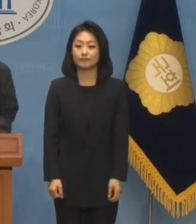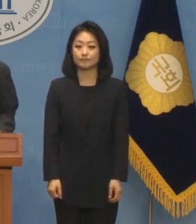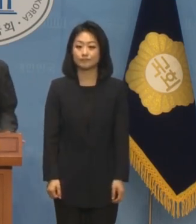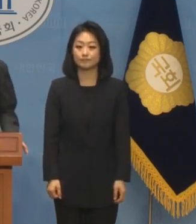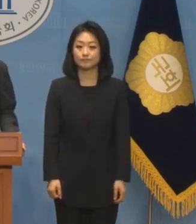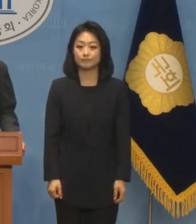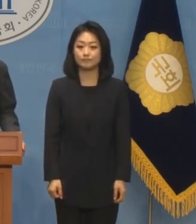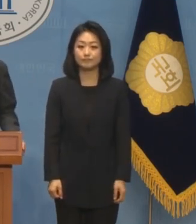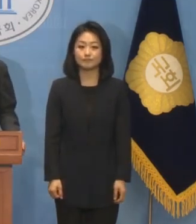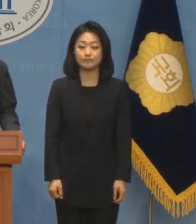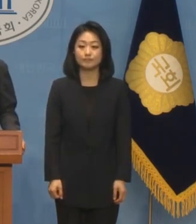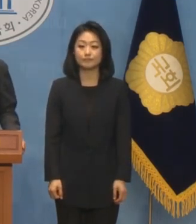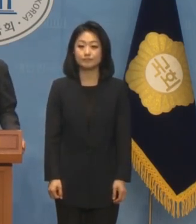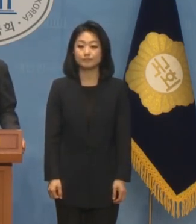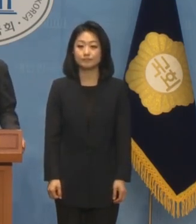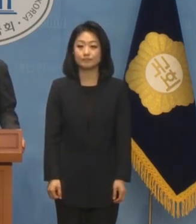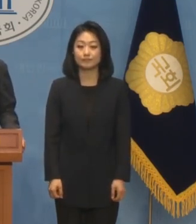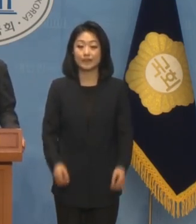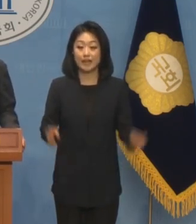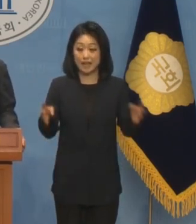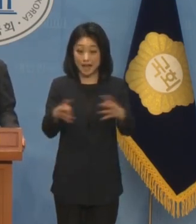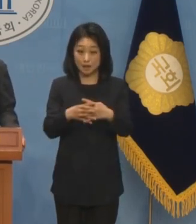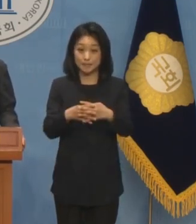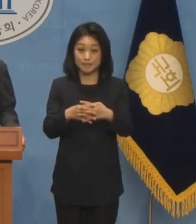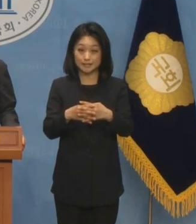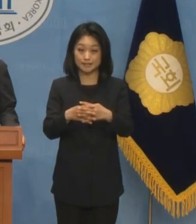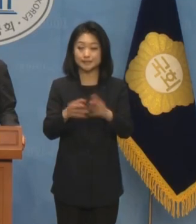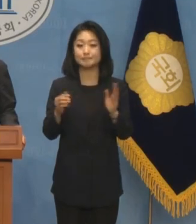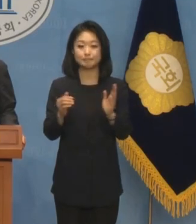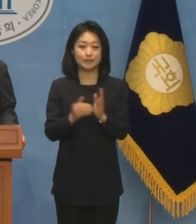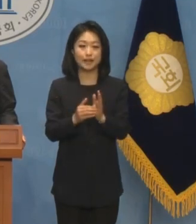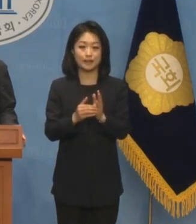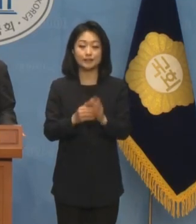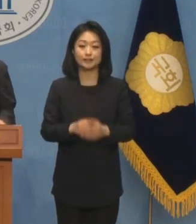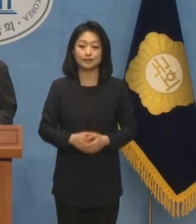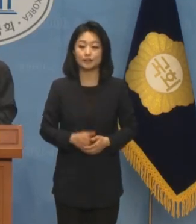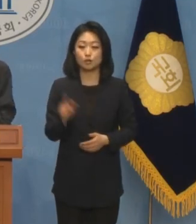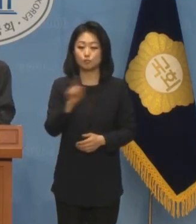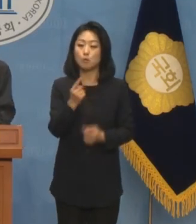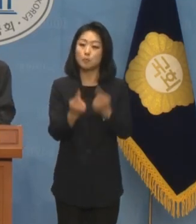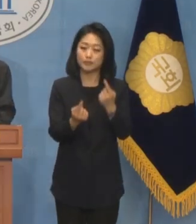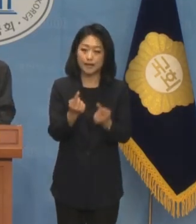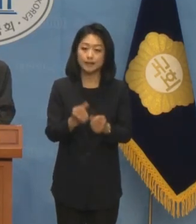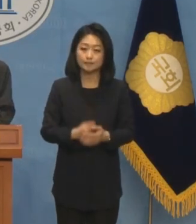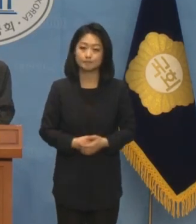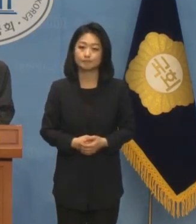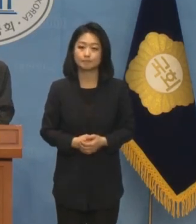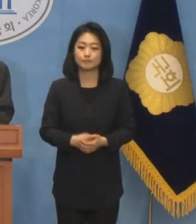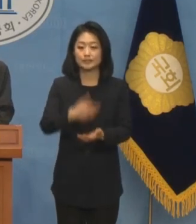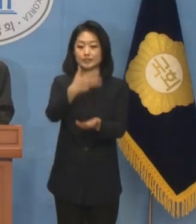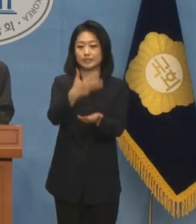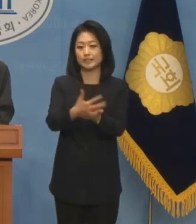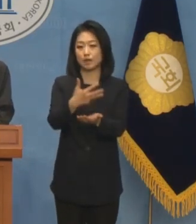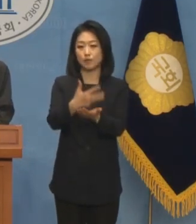이상입니다네 이번에 합의에 이르게 된 것은 다른 무엇보다도 어